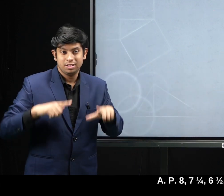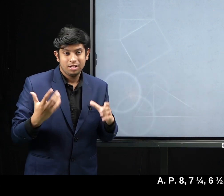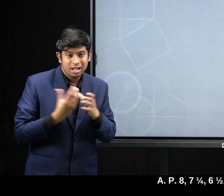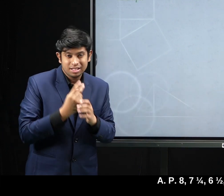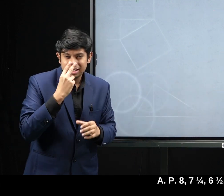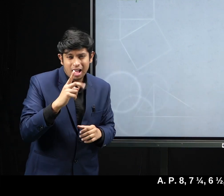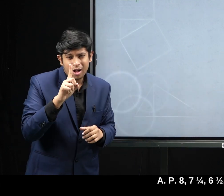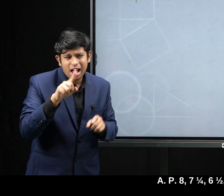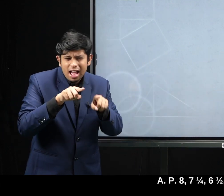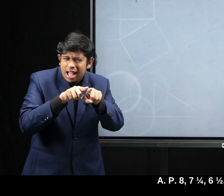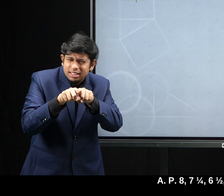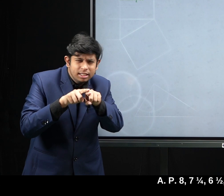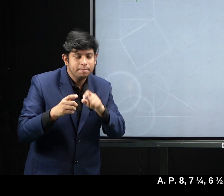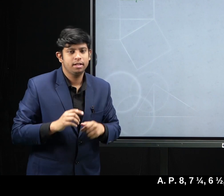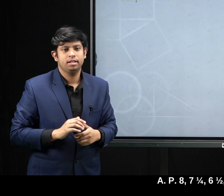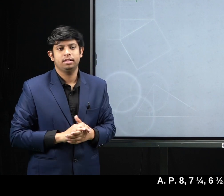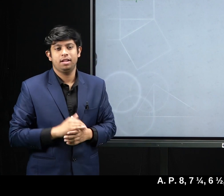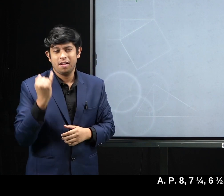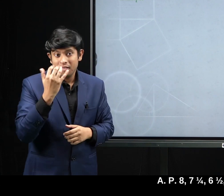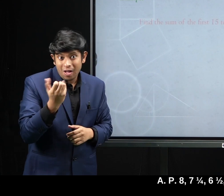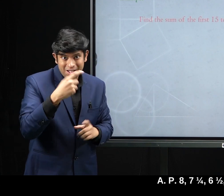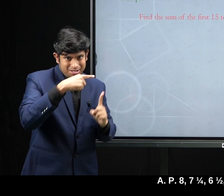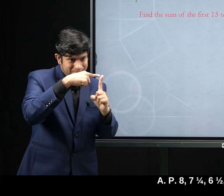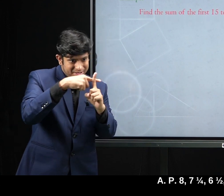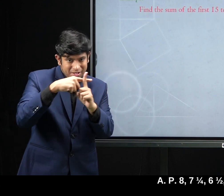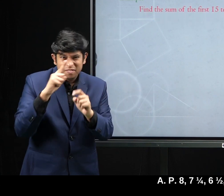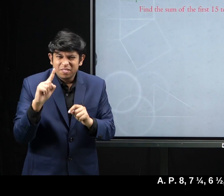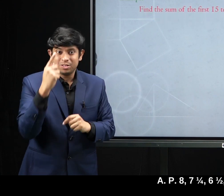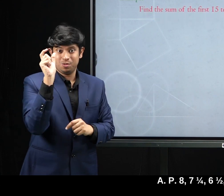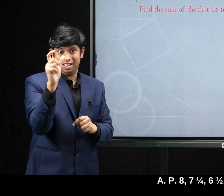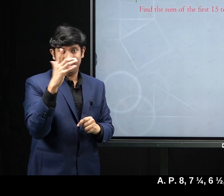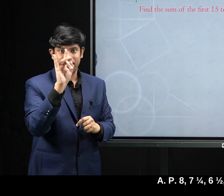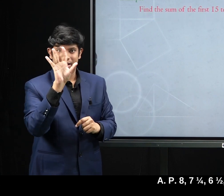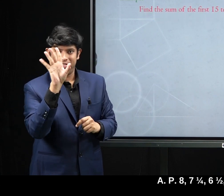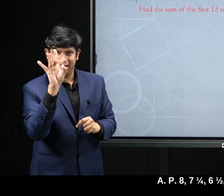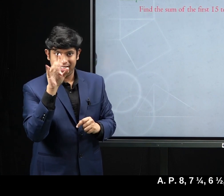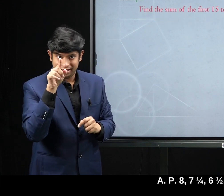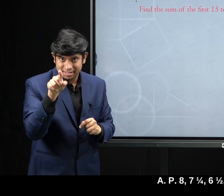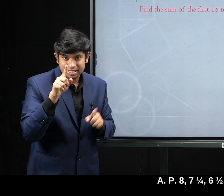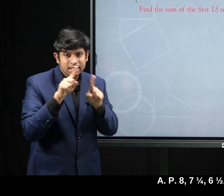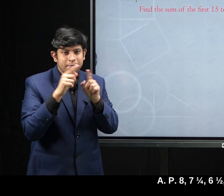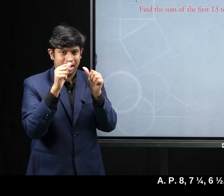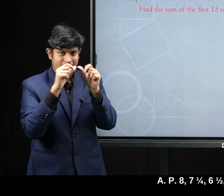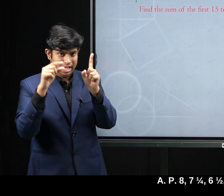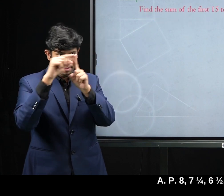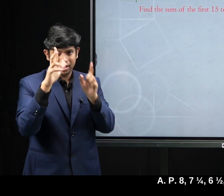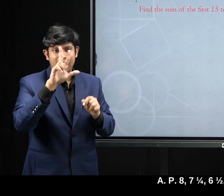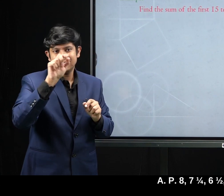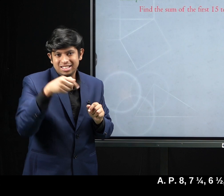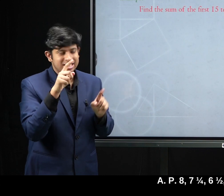ఉదాహరణ: AP 8, 7 1/4, 6 1/2, 5 3/4 అండ్